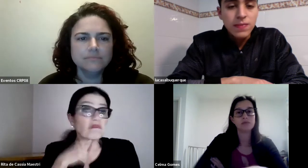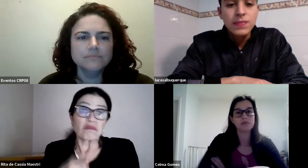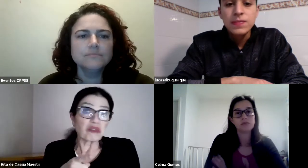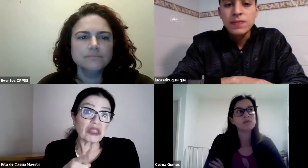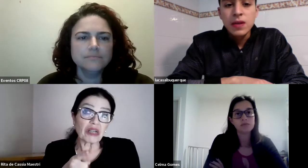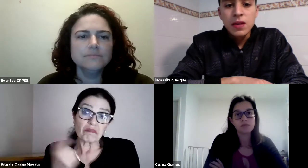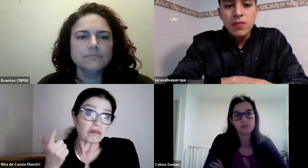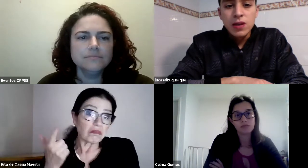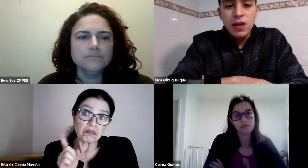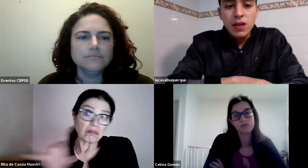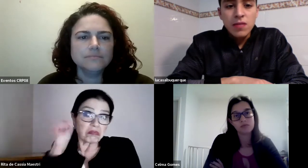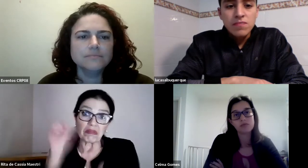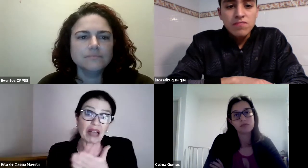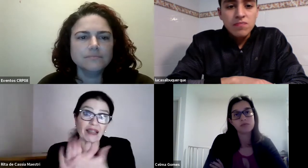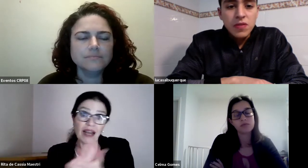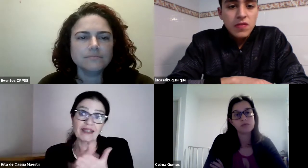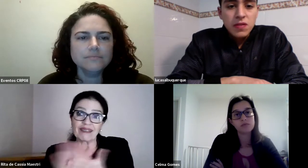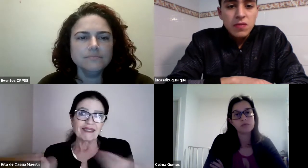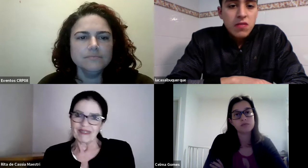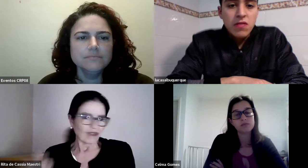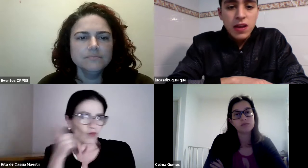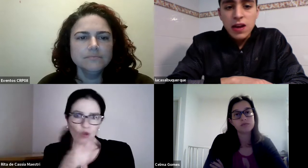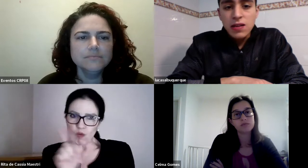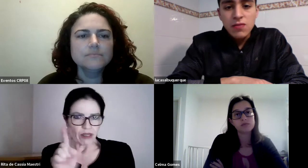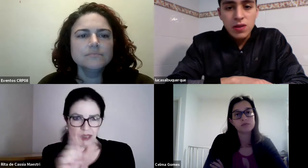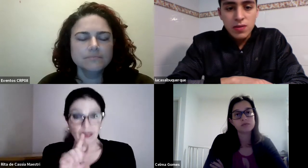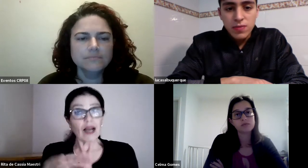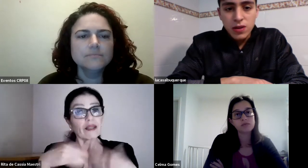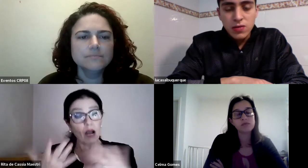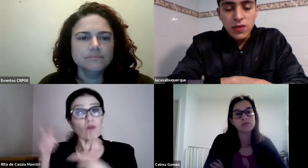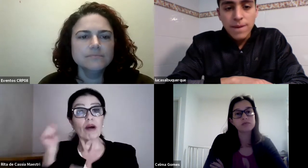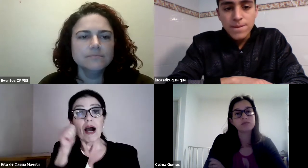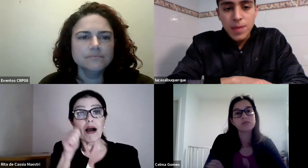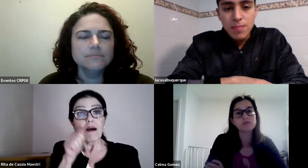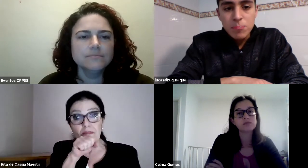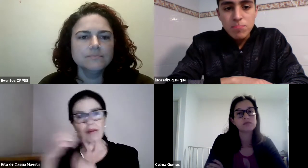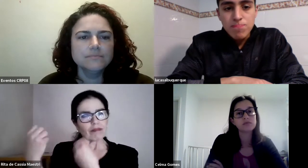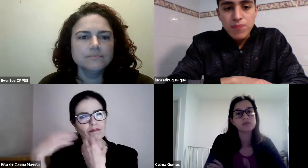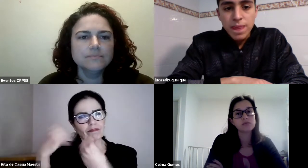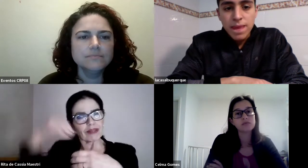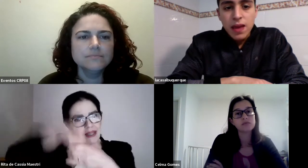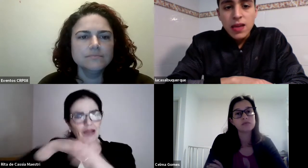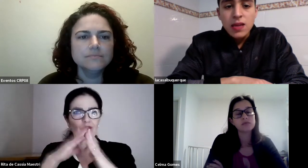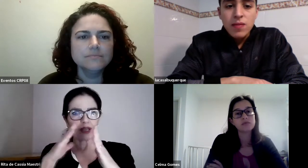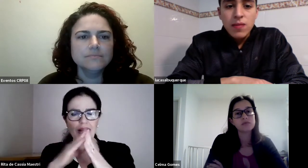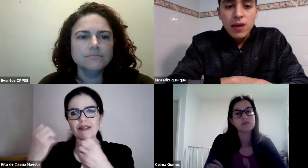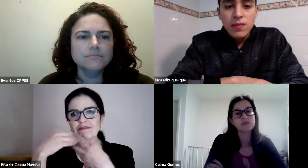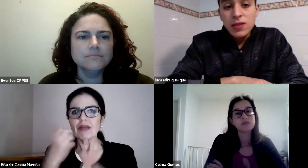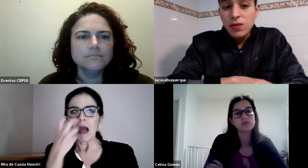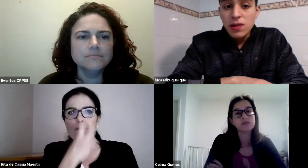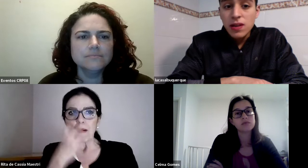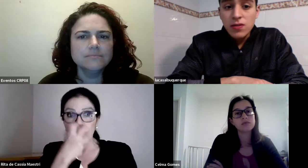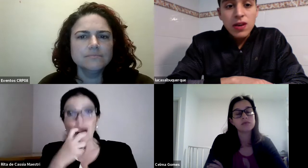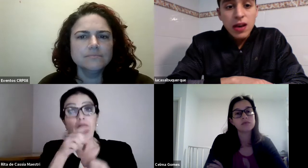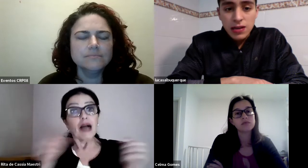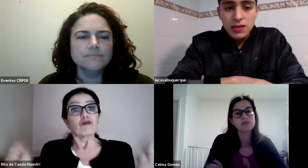também, porque, enfim, não ouvia nada, não tinha por que usar. Então, a minha mãe me